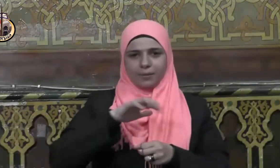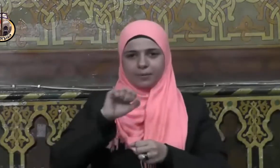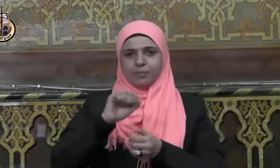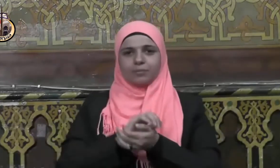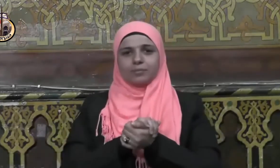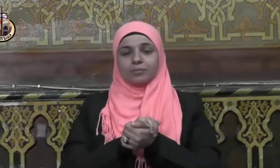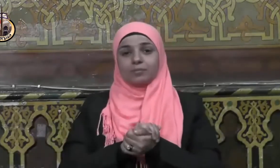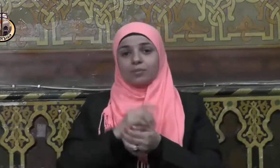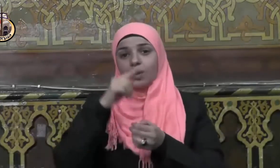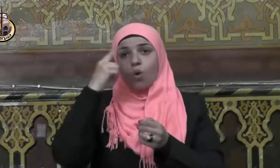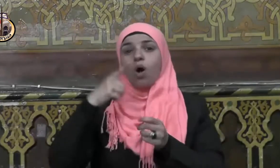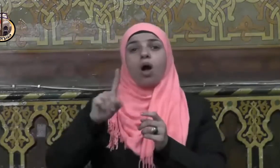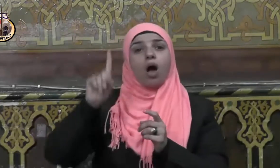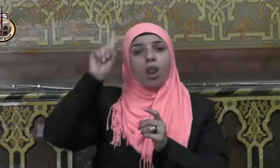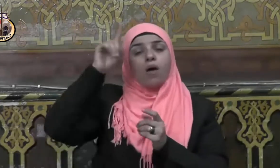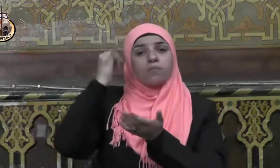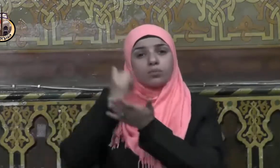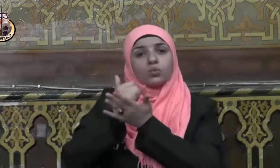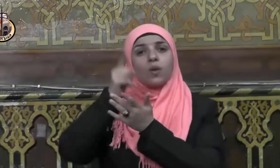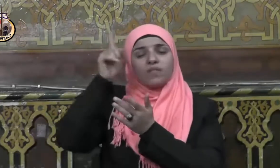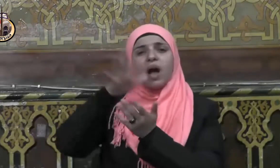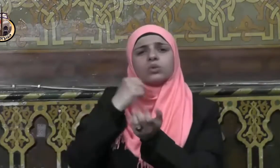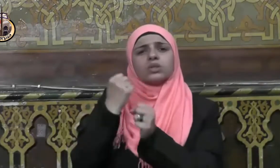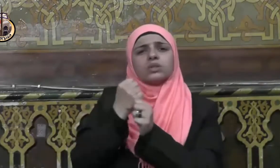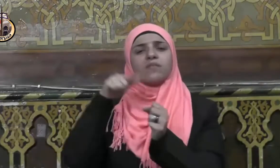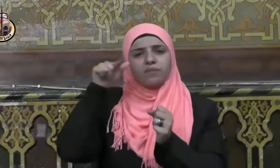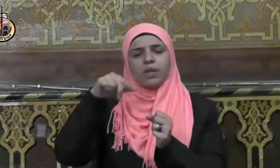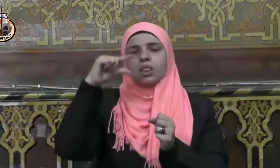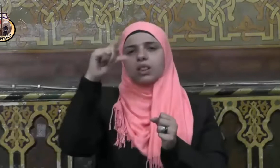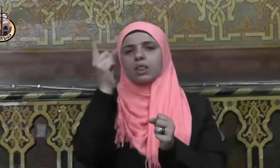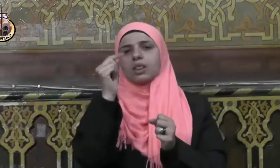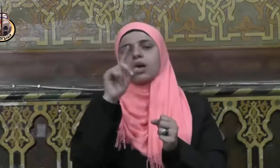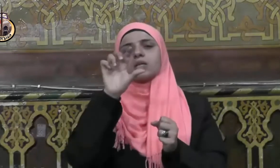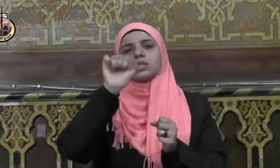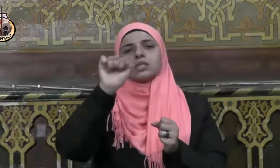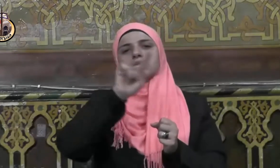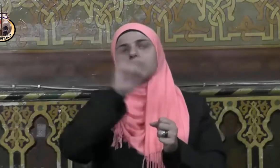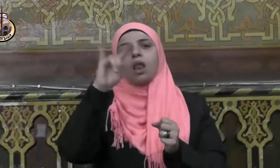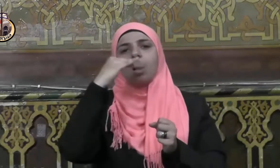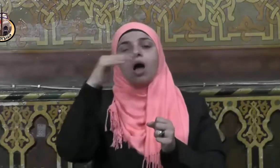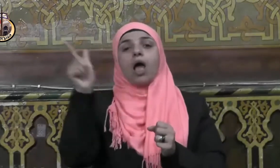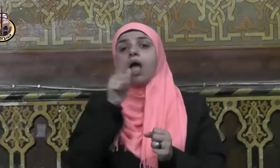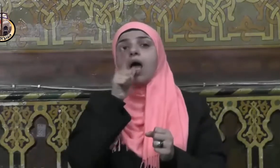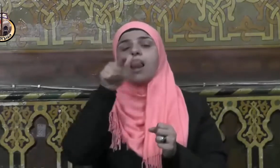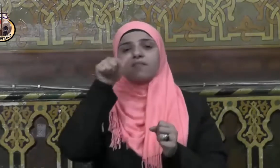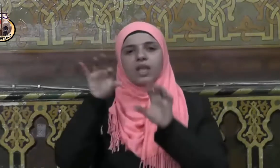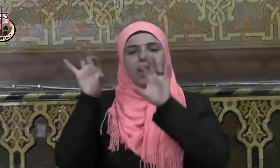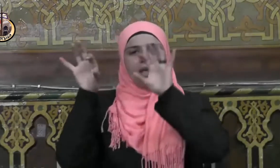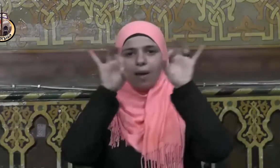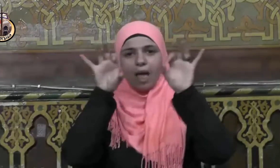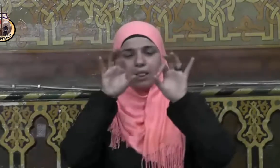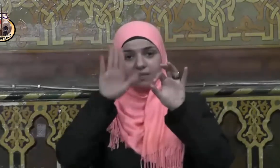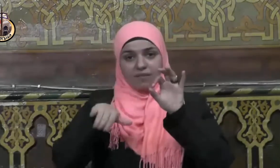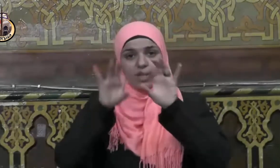ولله در صلاح الدين الصفدي حين قال: من شاهد